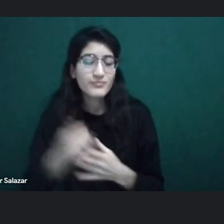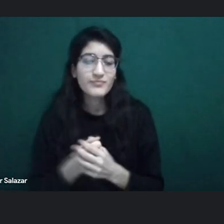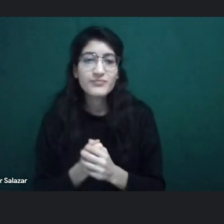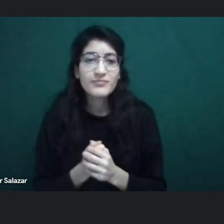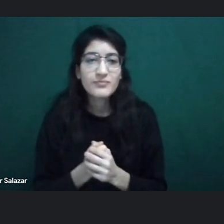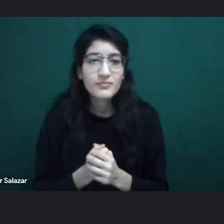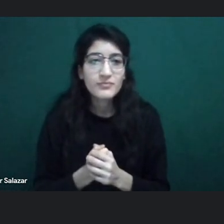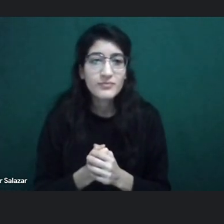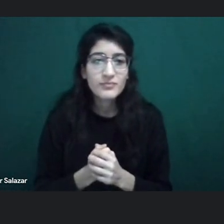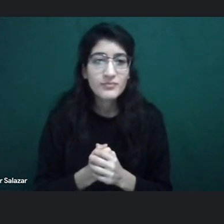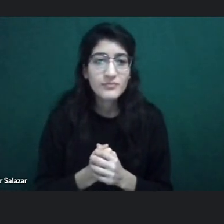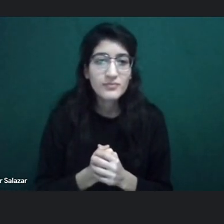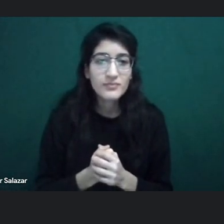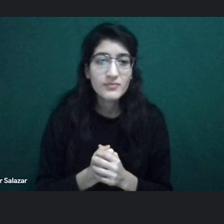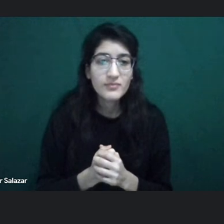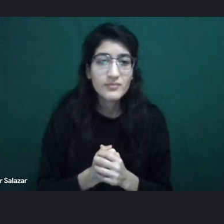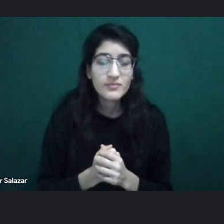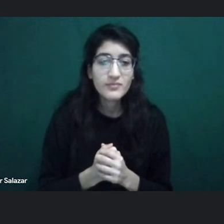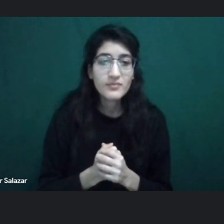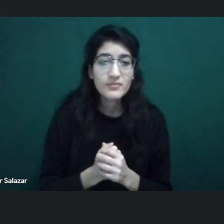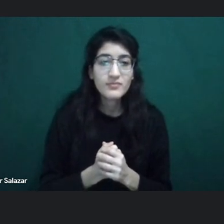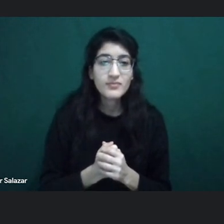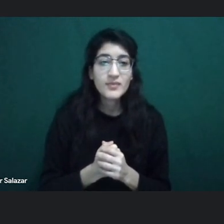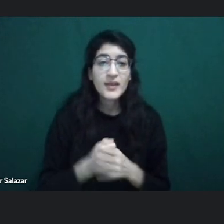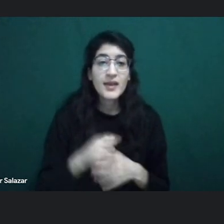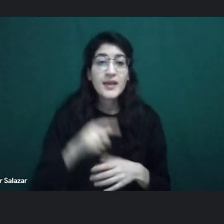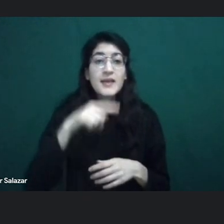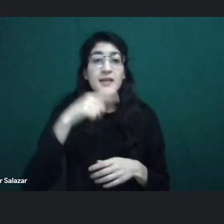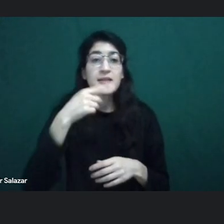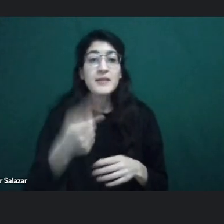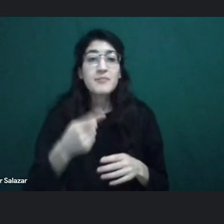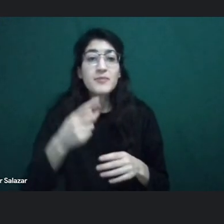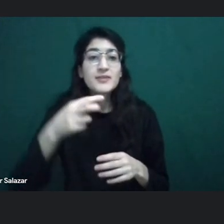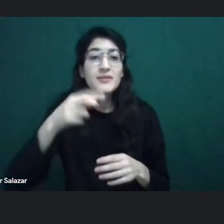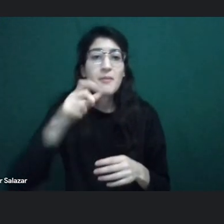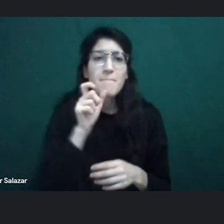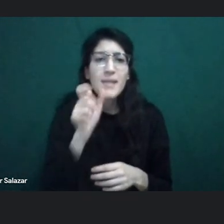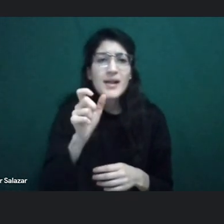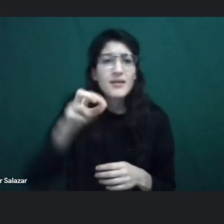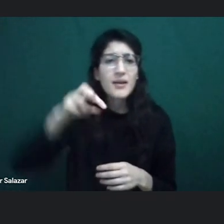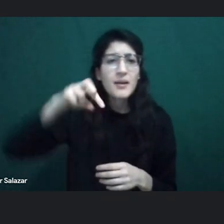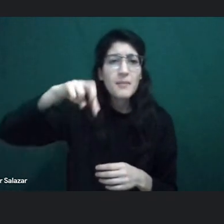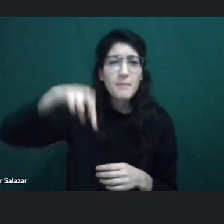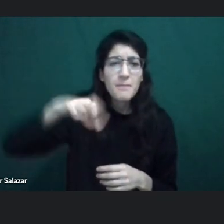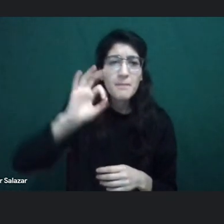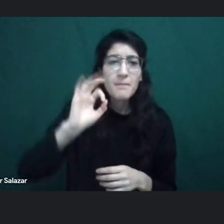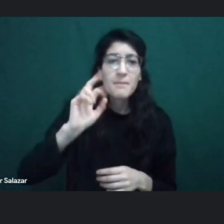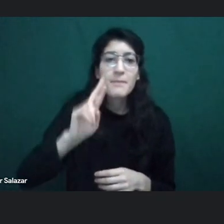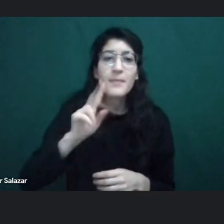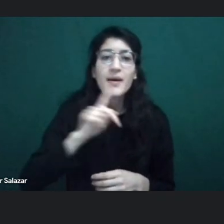countries participating. Ahí, ¿cómo está participating?